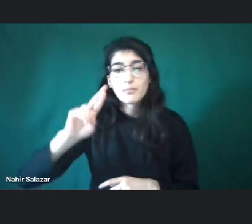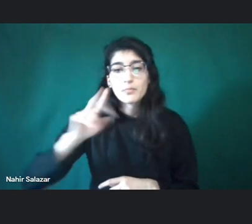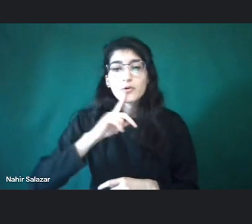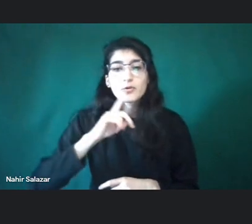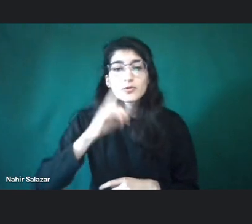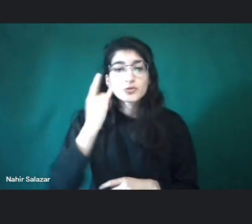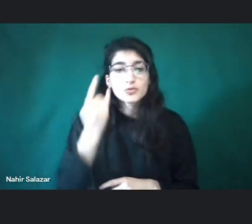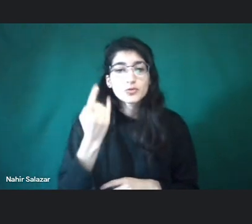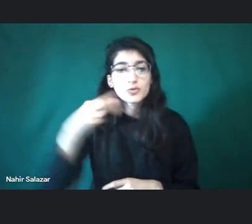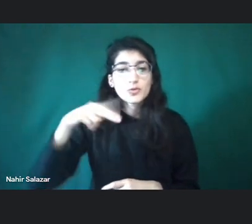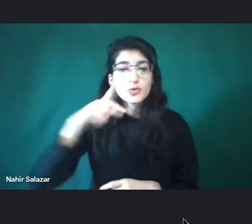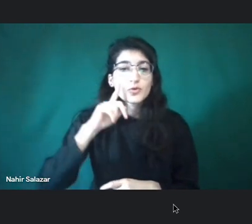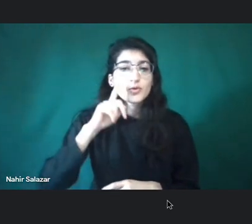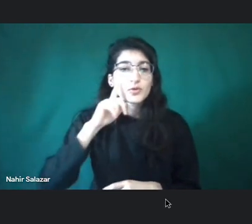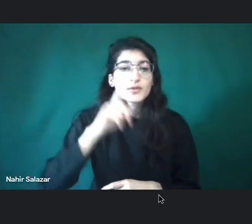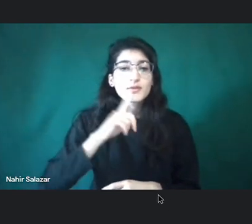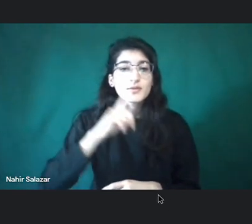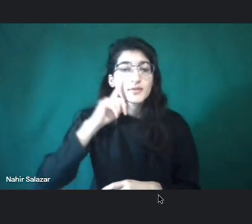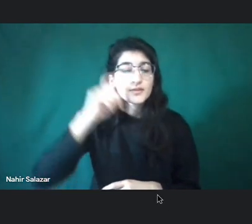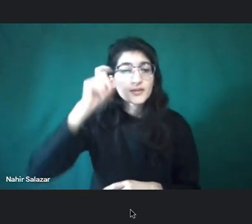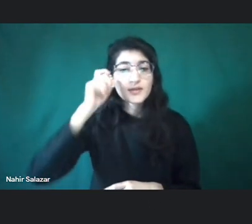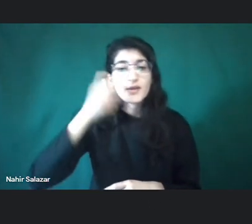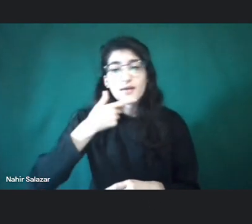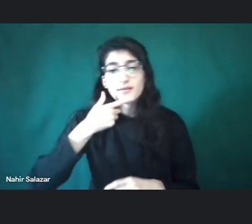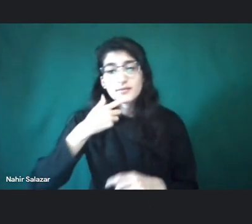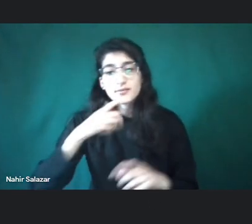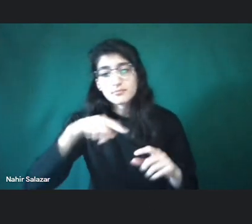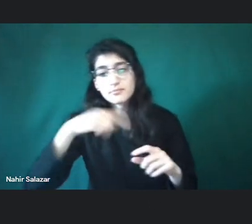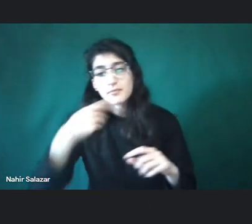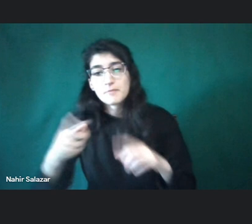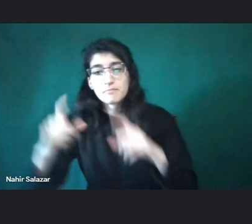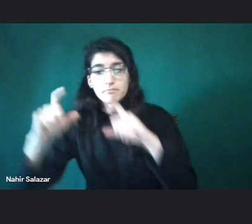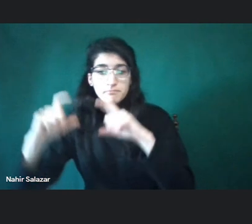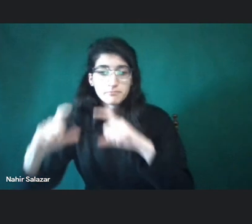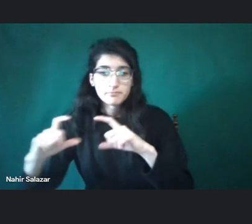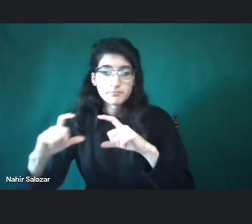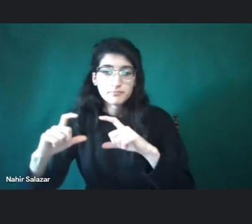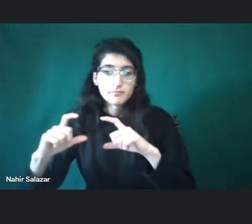Digital Technologies. Muy bien. Y después,